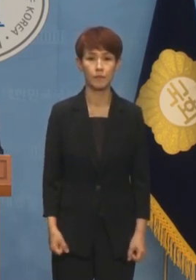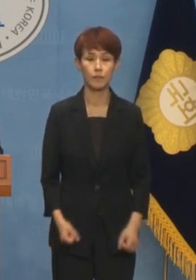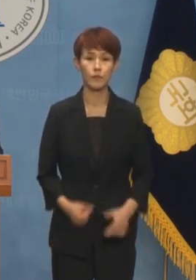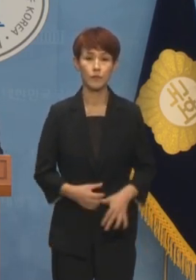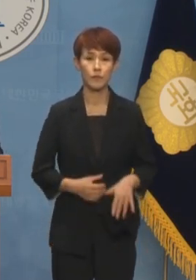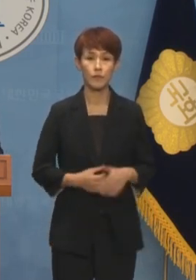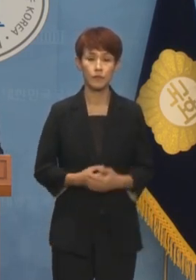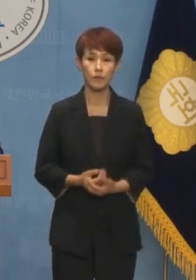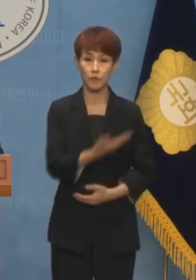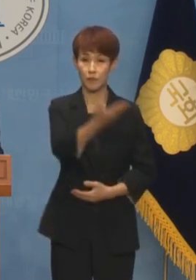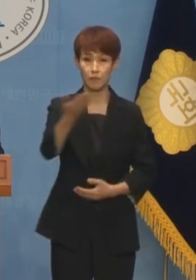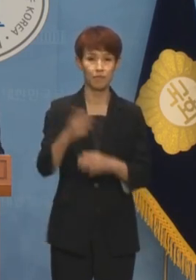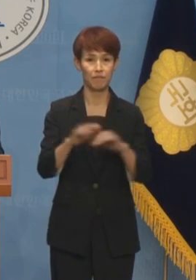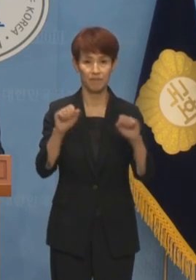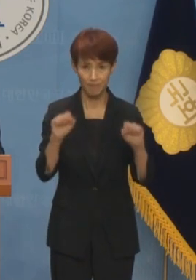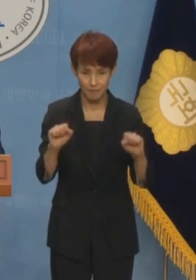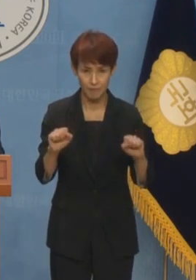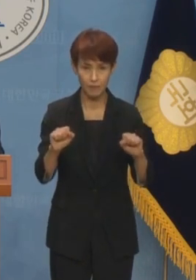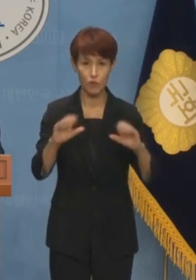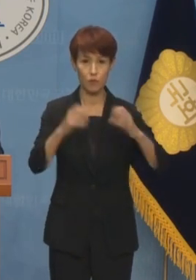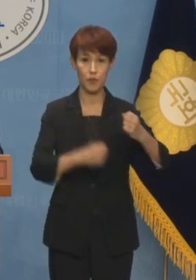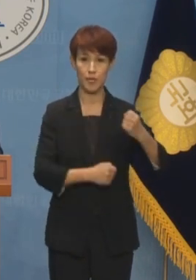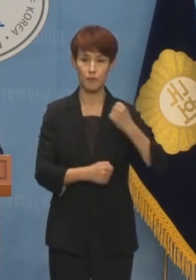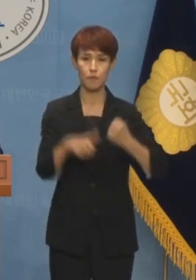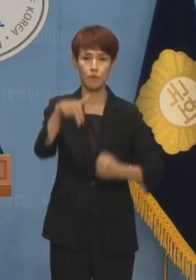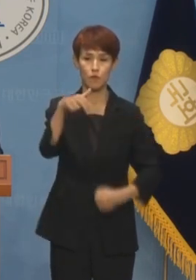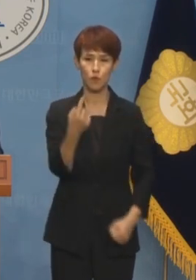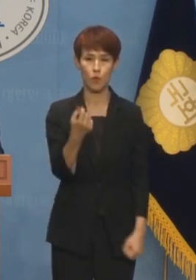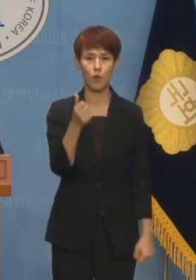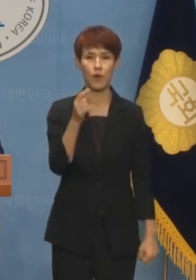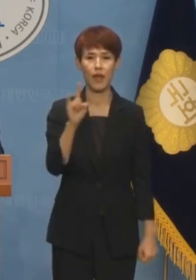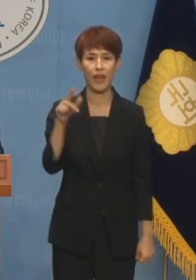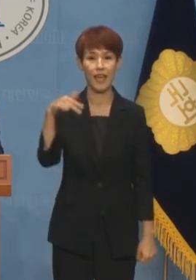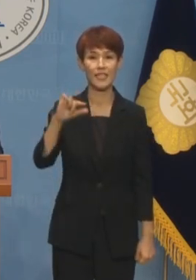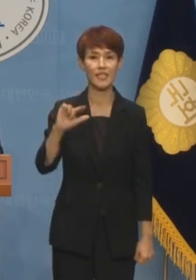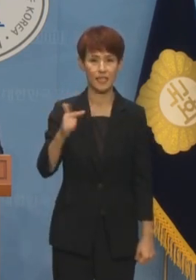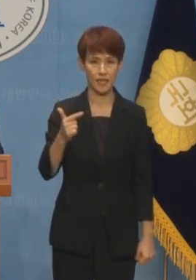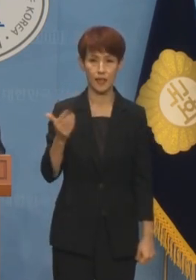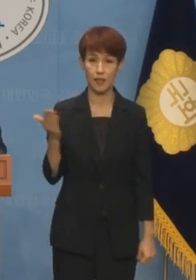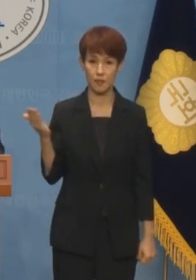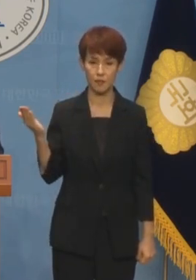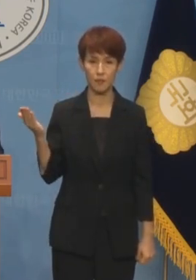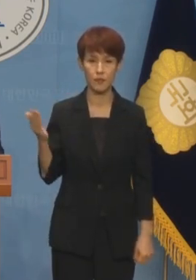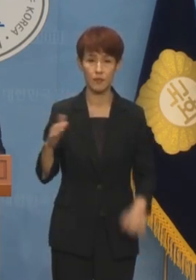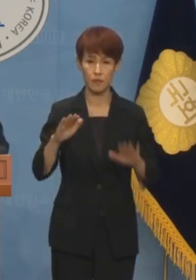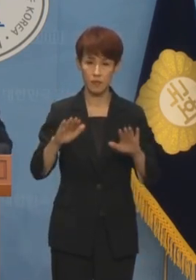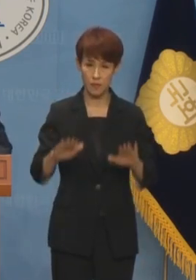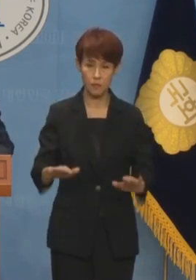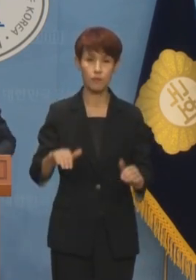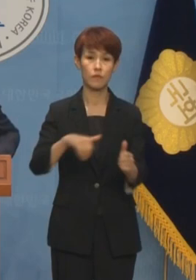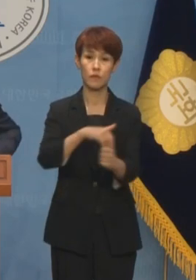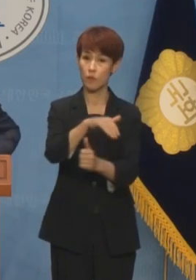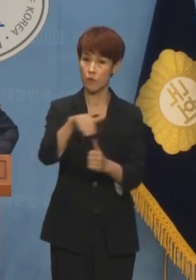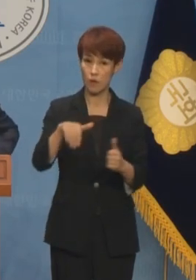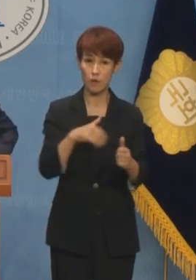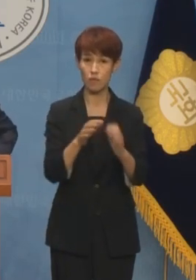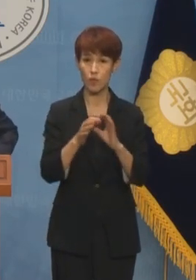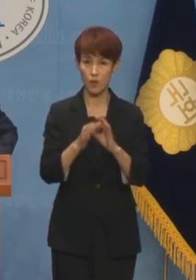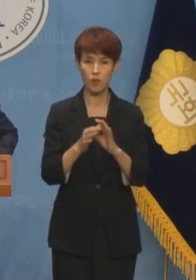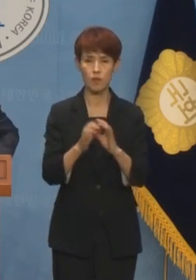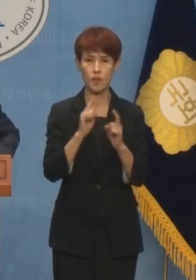소통관의 언론인 여러분 안녕하십니까? 국민의힘 조혜진입니다. 현안에 대해서